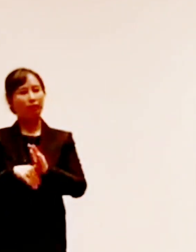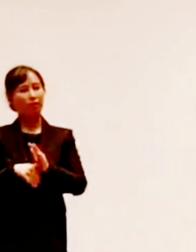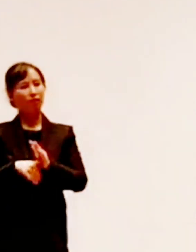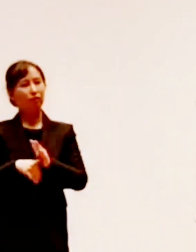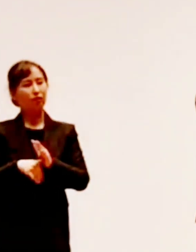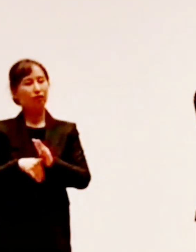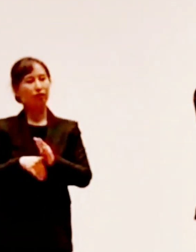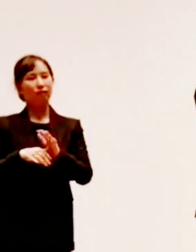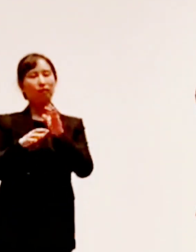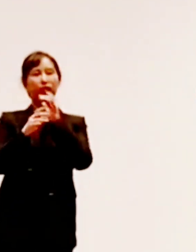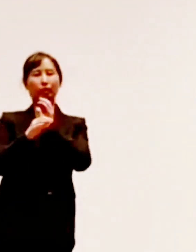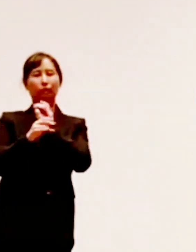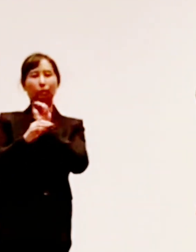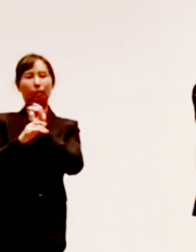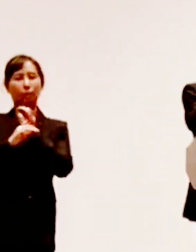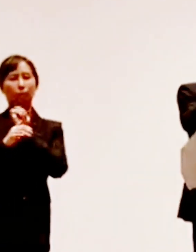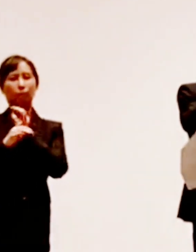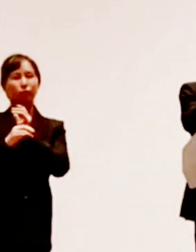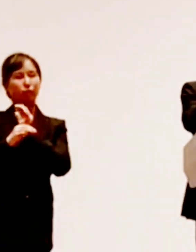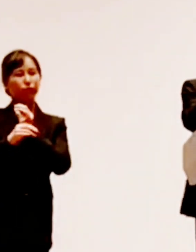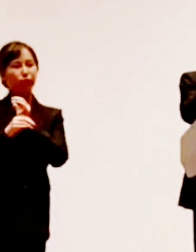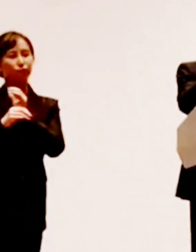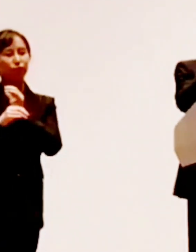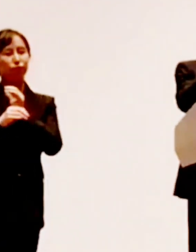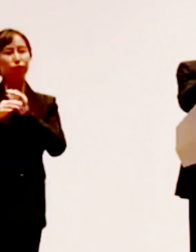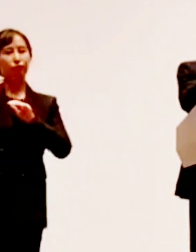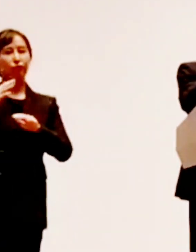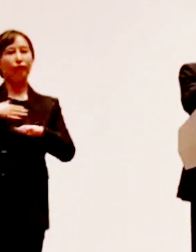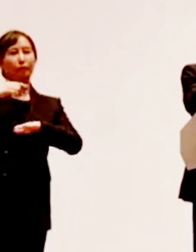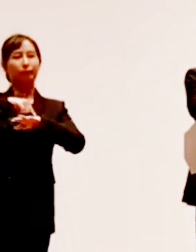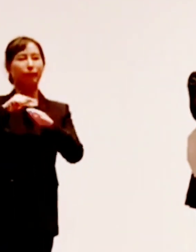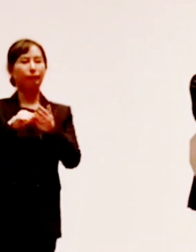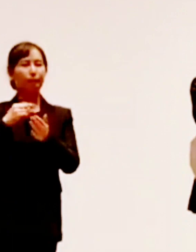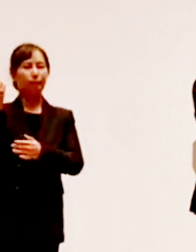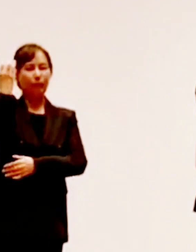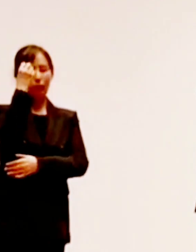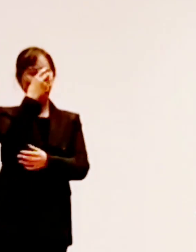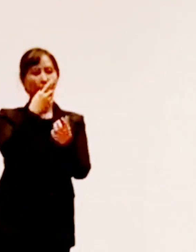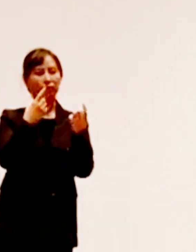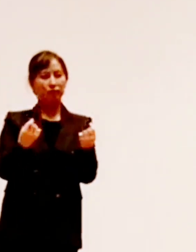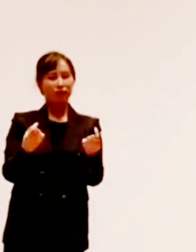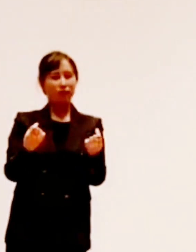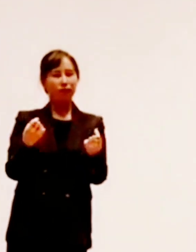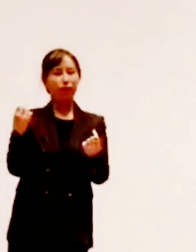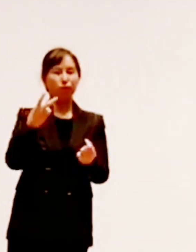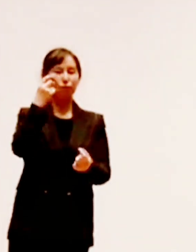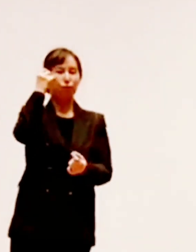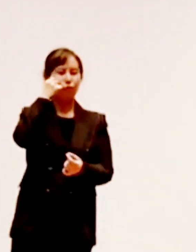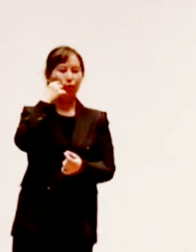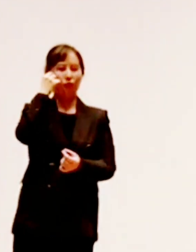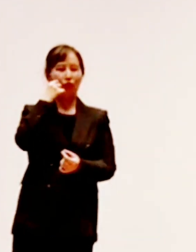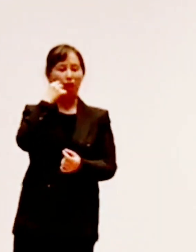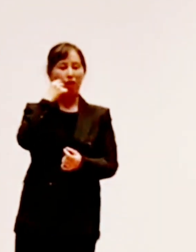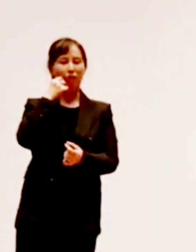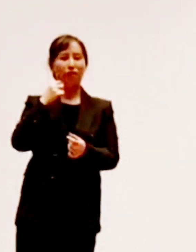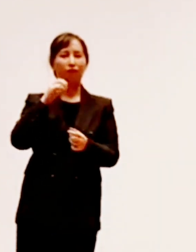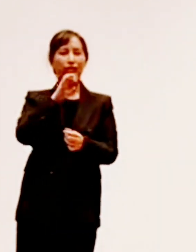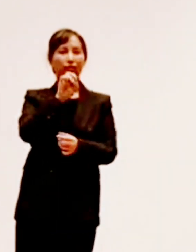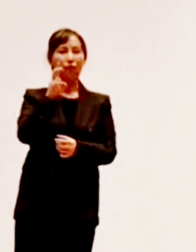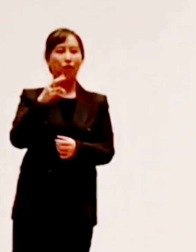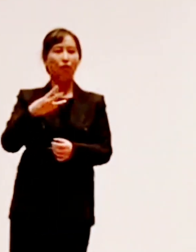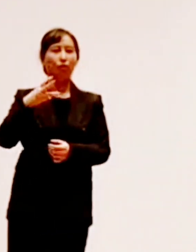우리 그 색소폰 연주 내 마음 별과 같이 우러나 열풍화를